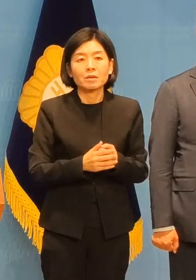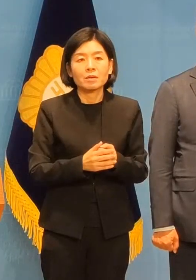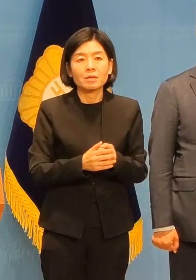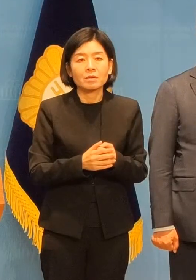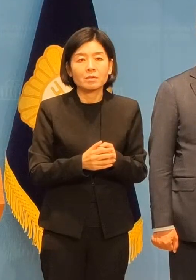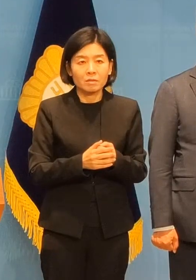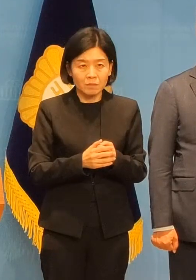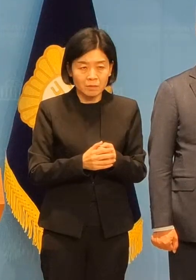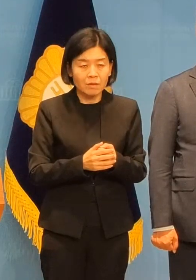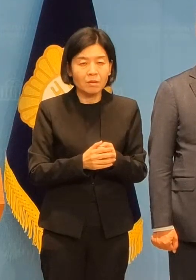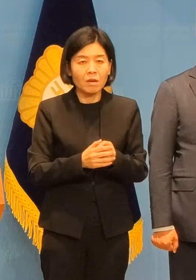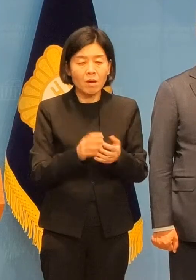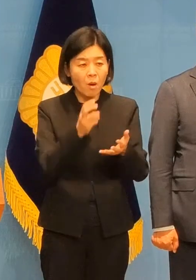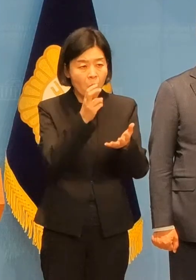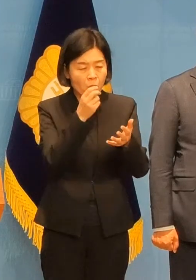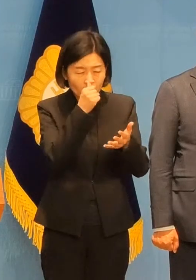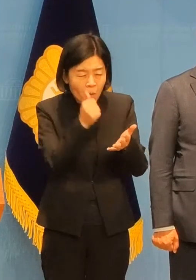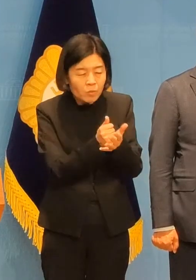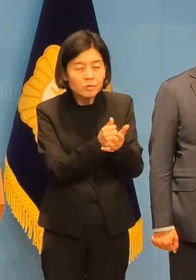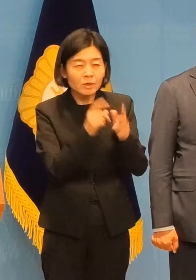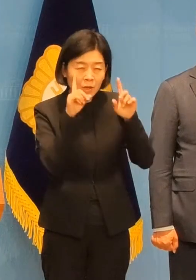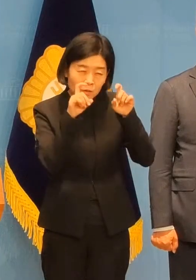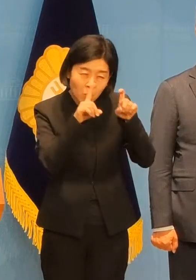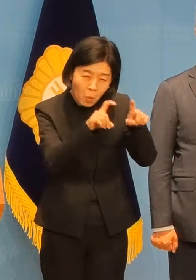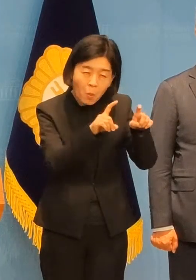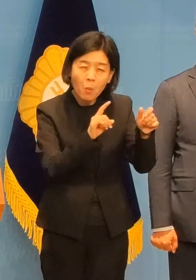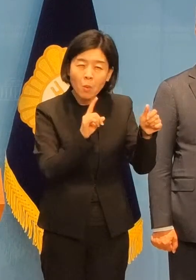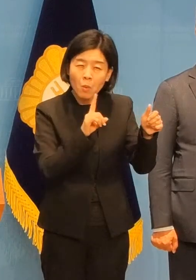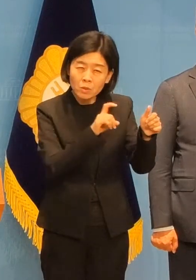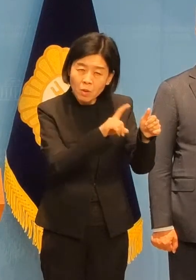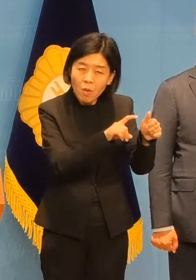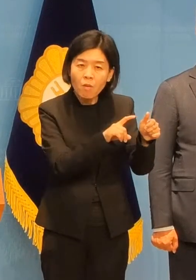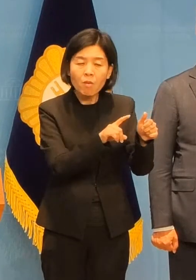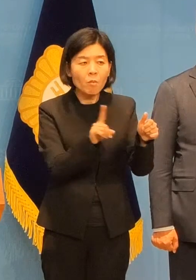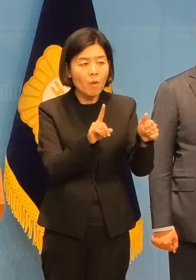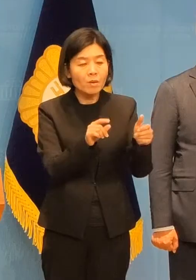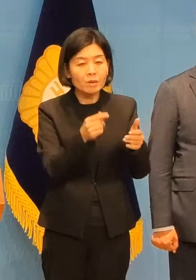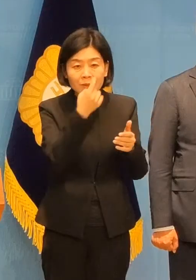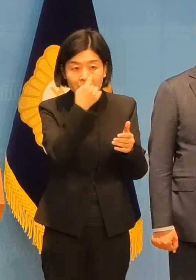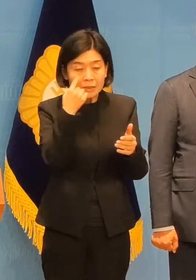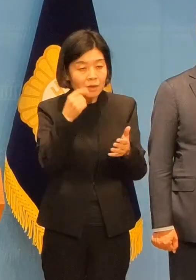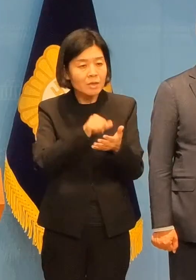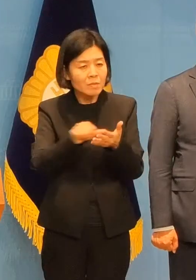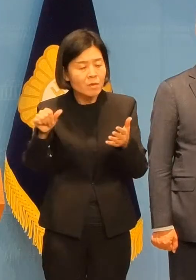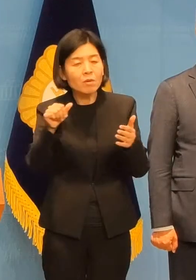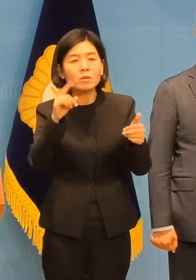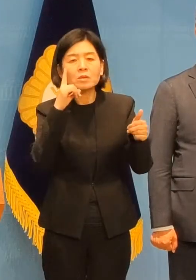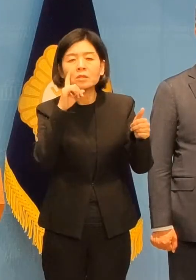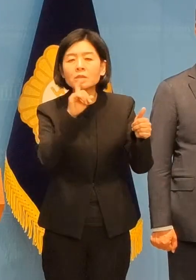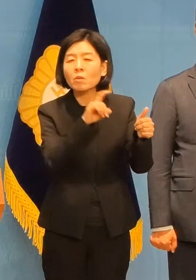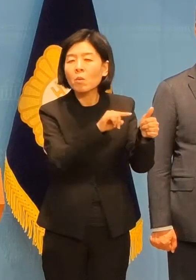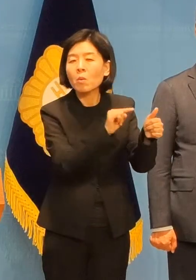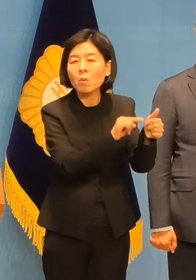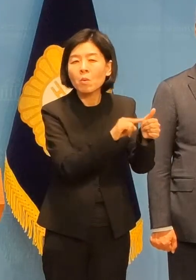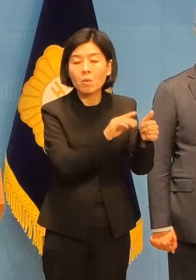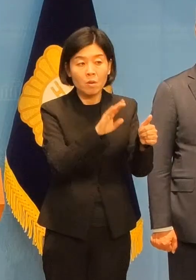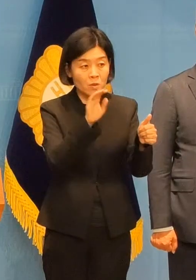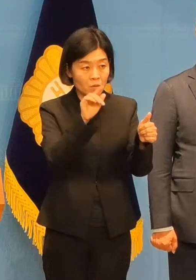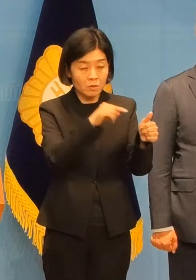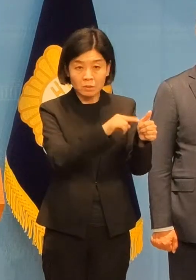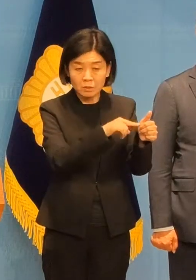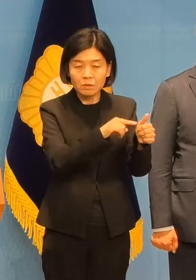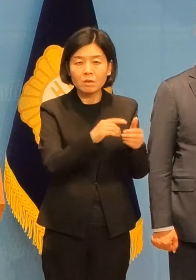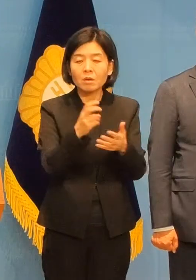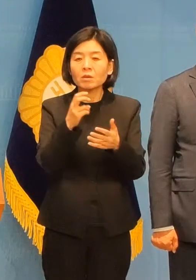지속되어 온 관련 범죄 의혹은 증거인멸 의혹은 박성재 법무부 장관의